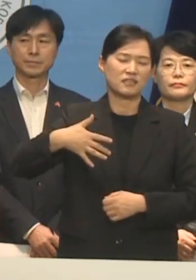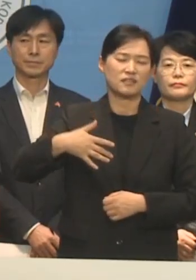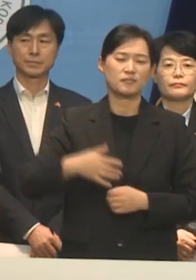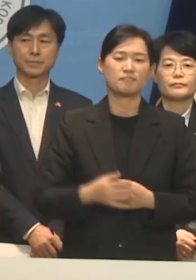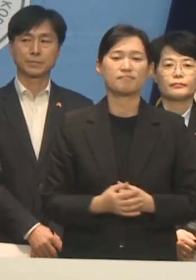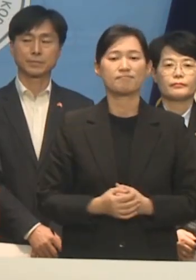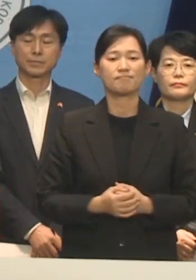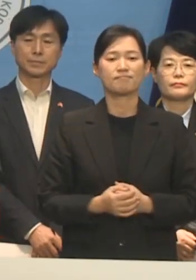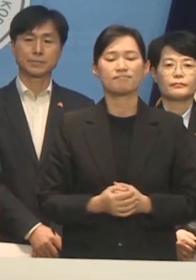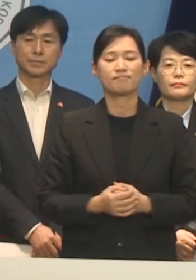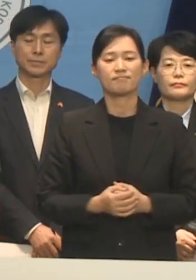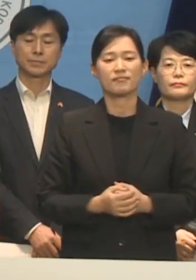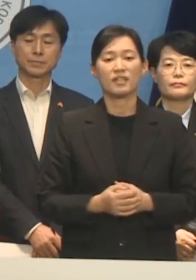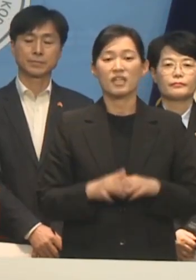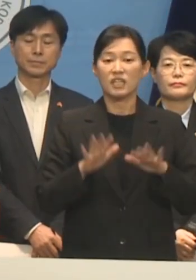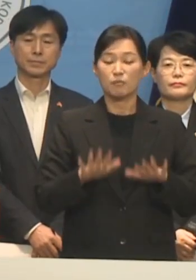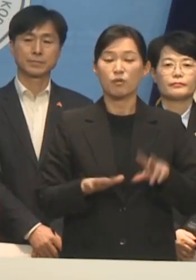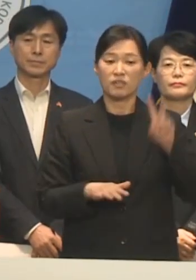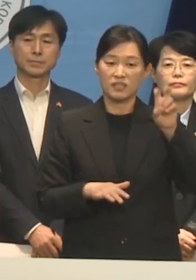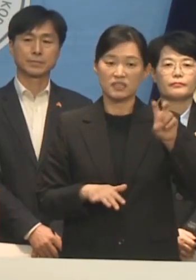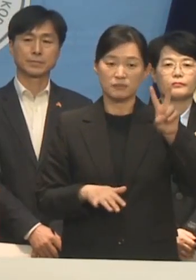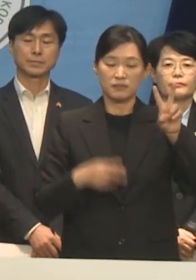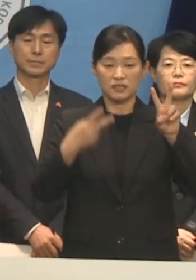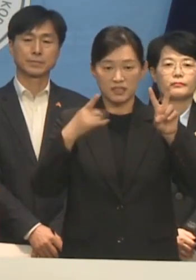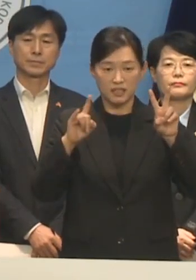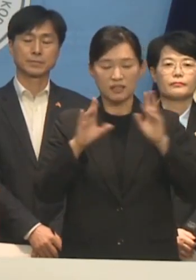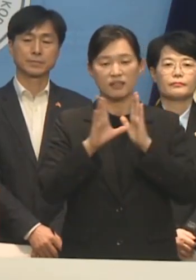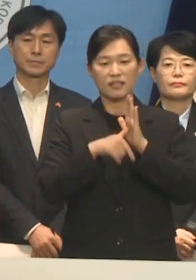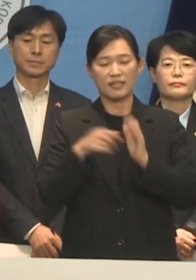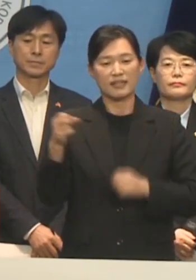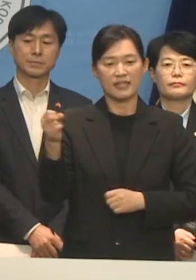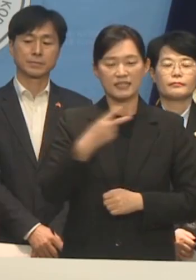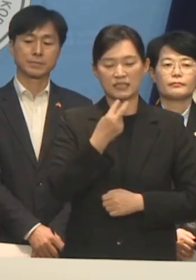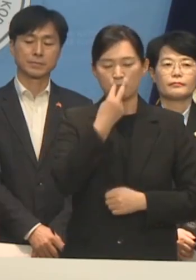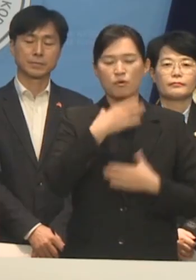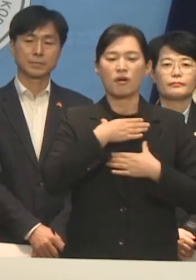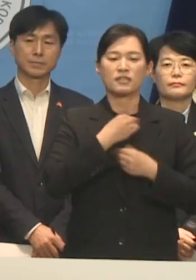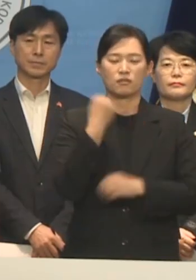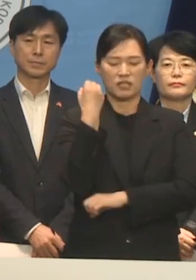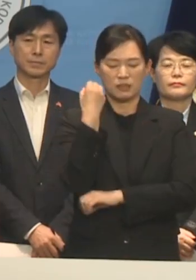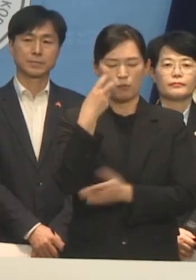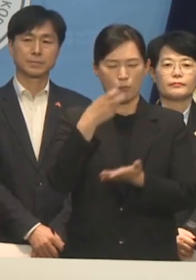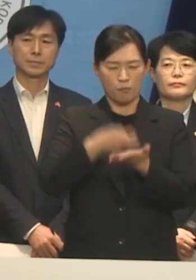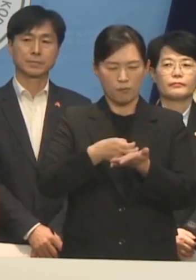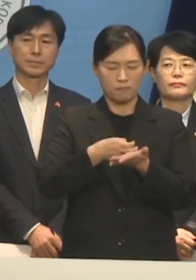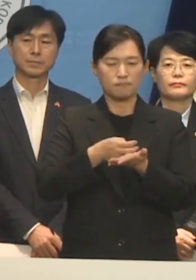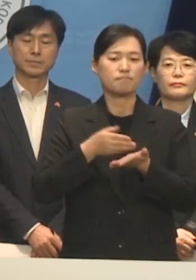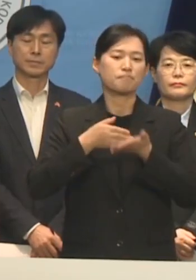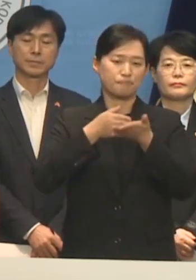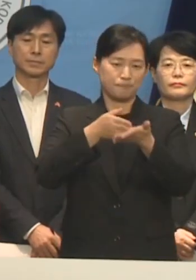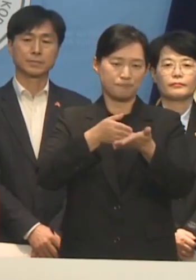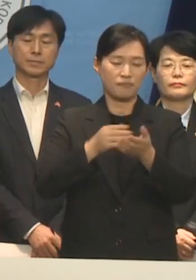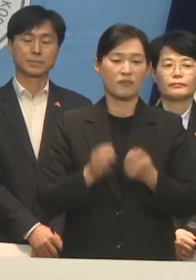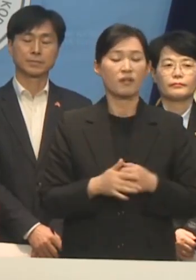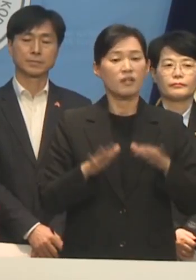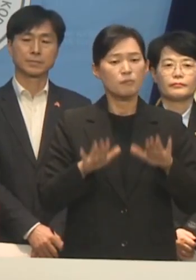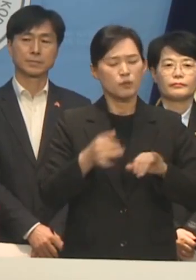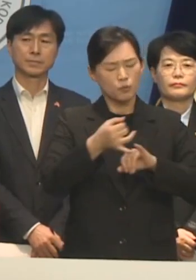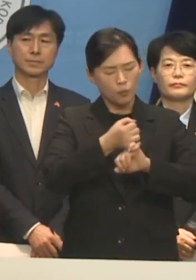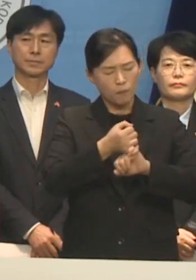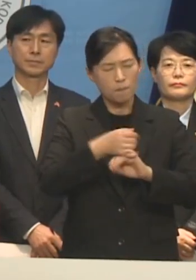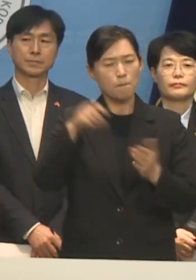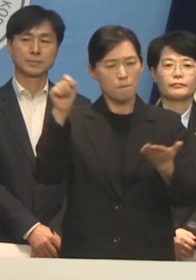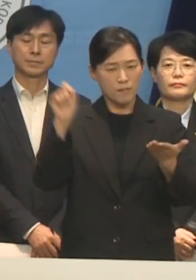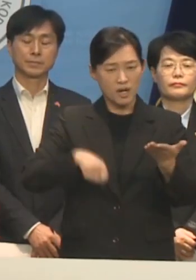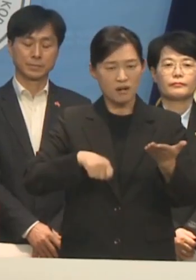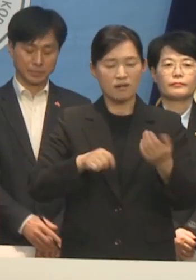있습니다. 이번 22대 국회에서 다시 한번 생명안전기본법을 발의하게 되었습니다. 이번에는 꼭